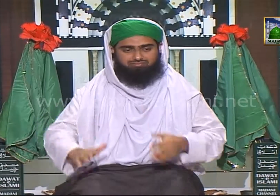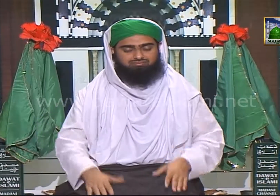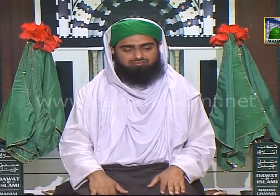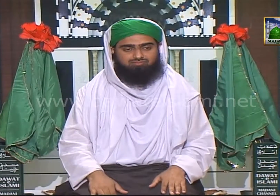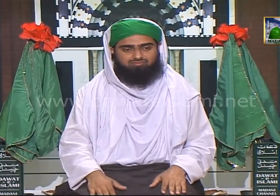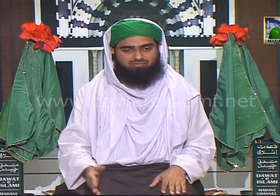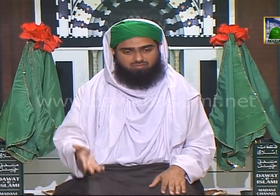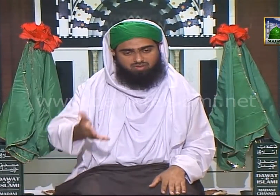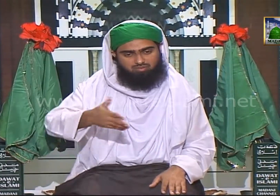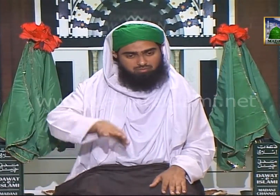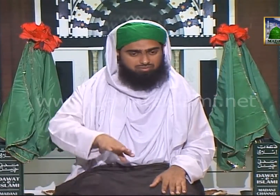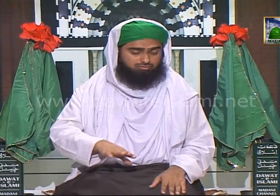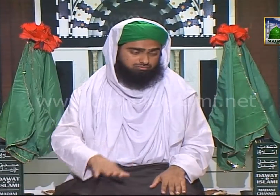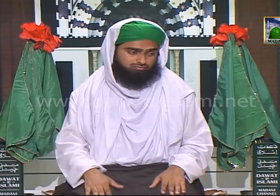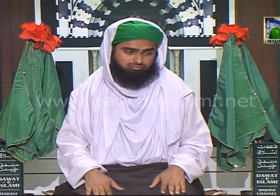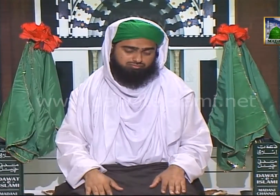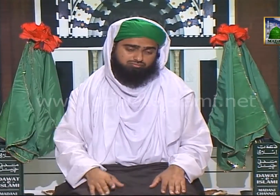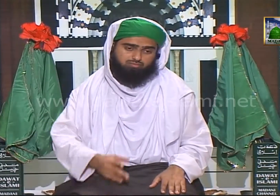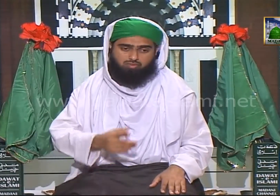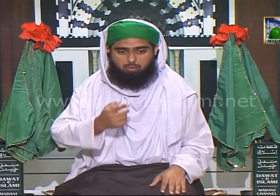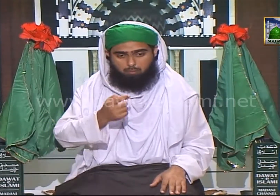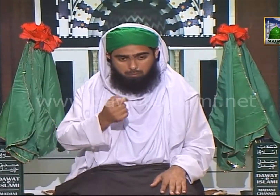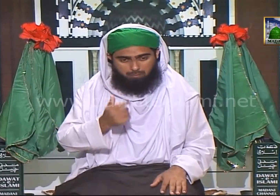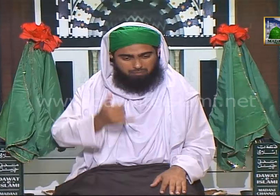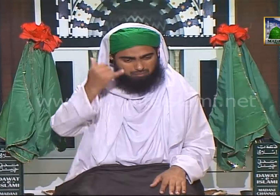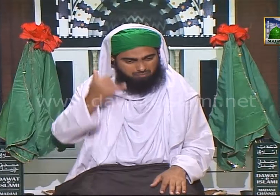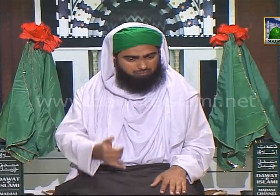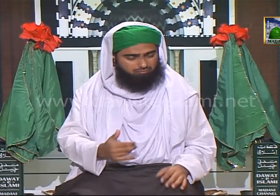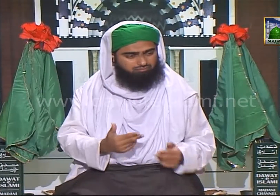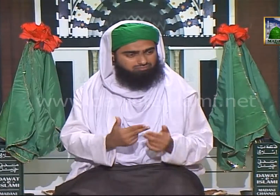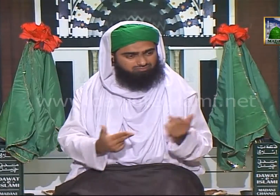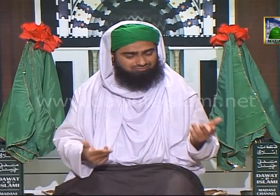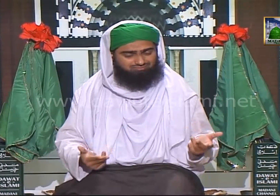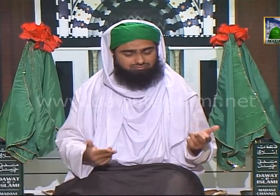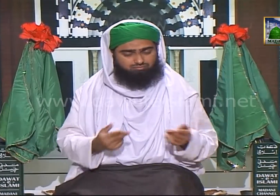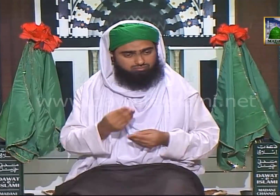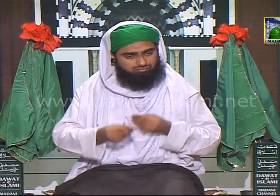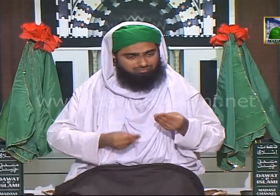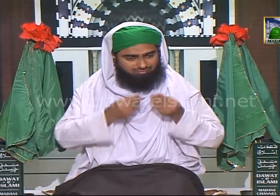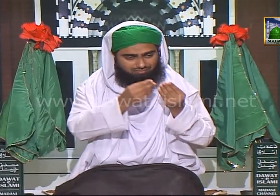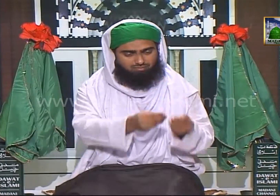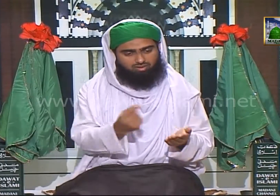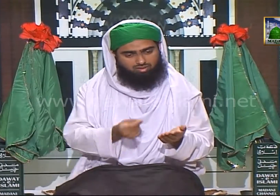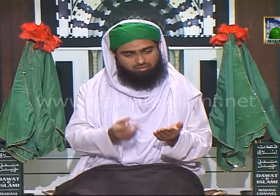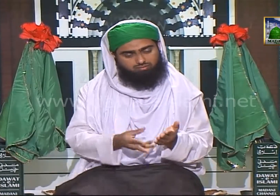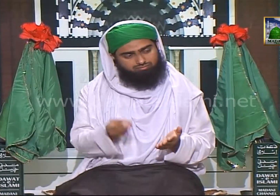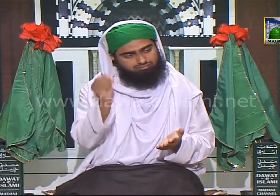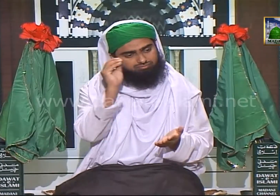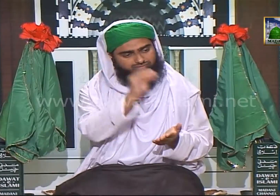کو مال کی مذمت پر وہ لیکچر دیا کہ انشاءاللہ وہ یاد کرے گا۔ کم از کم یہ تو ہو کہ یار یہ شخص جو ہے یہ میرے مال کو دیکھ کر مرعوب نہیں اور